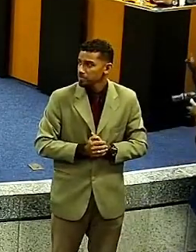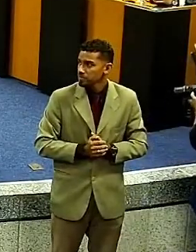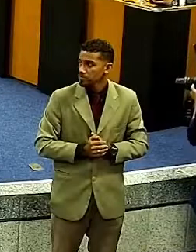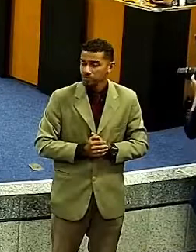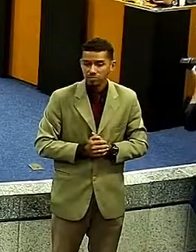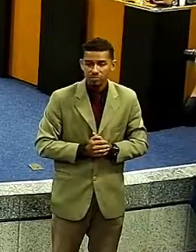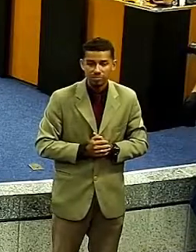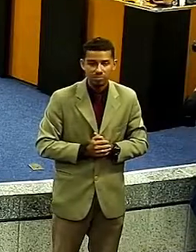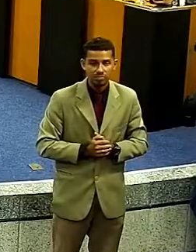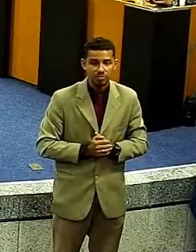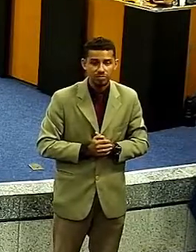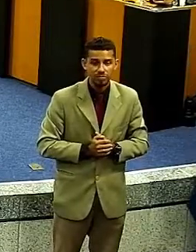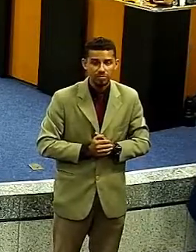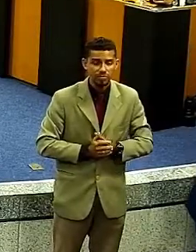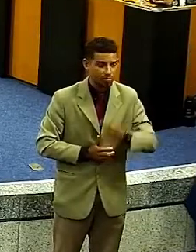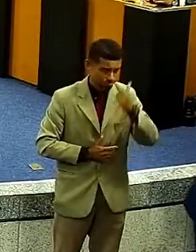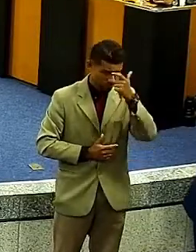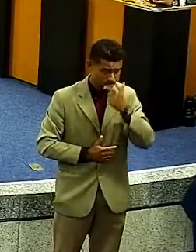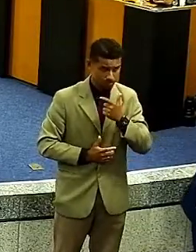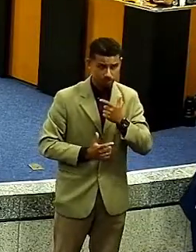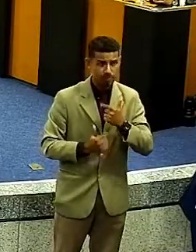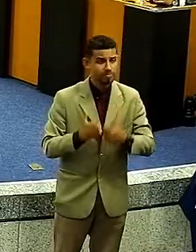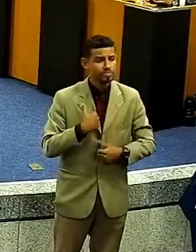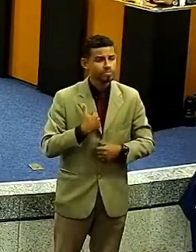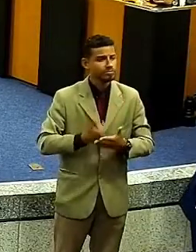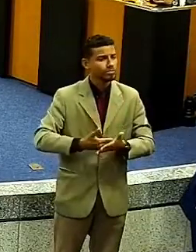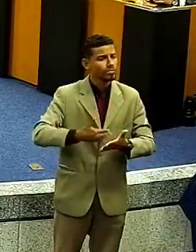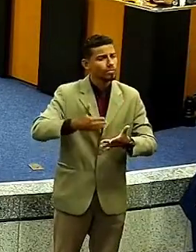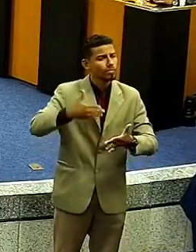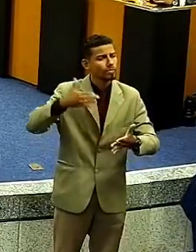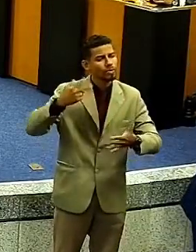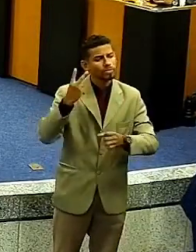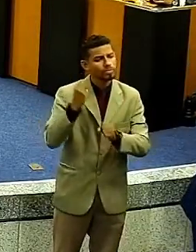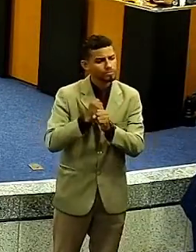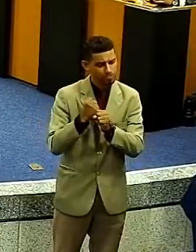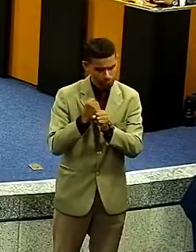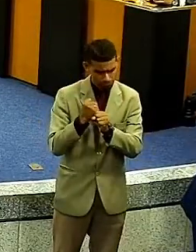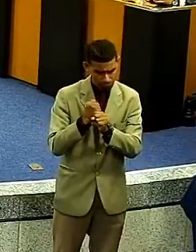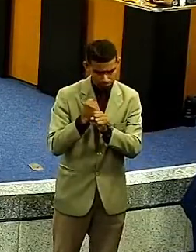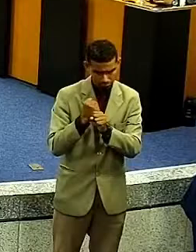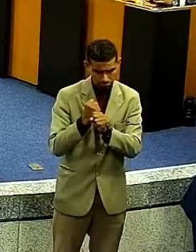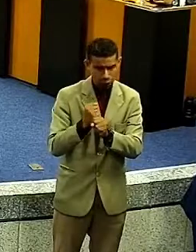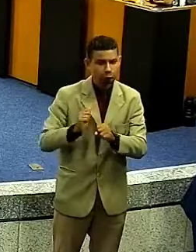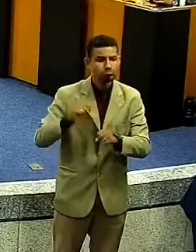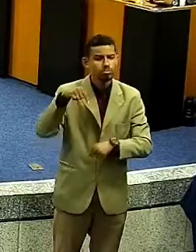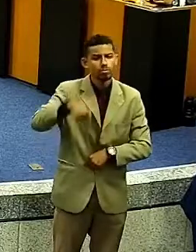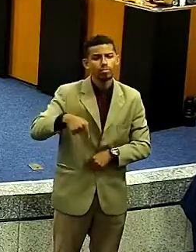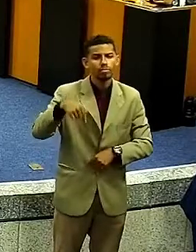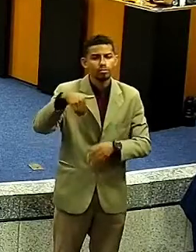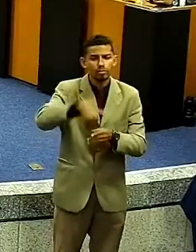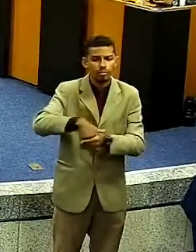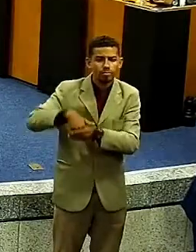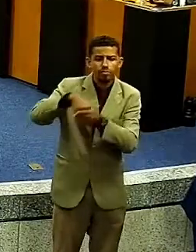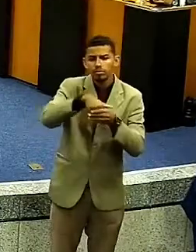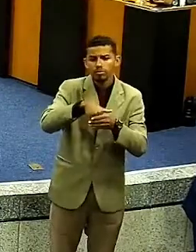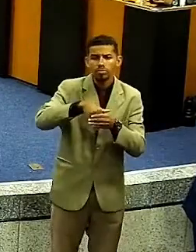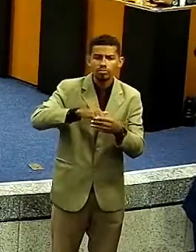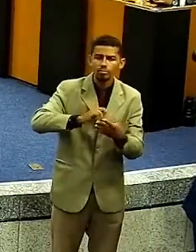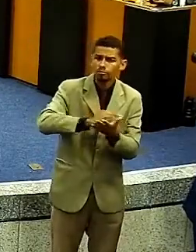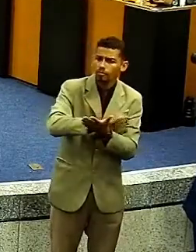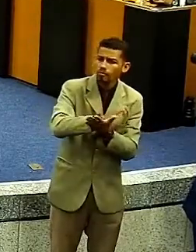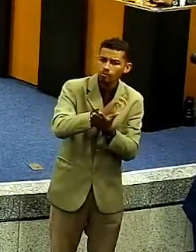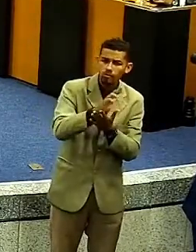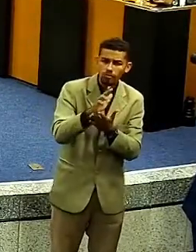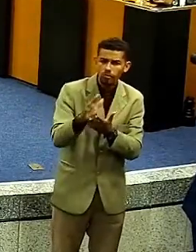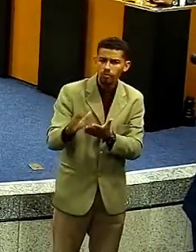excelência eu passei dois anos aqui no eleitoral e por diversas